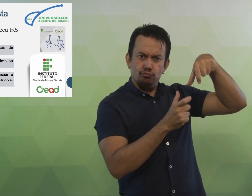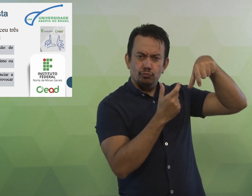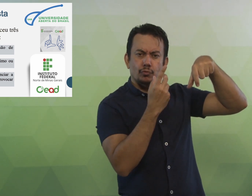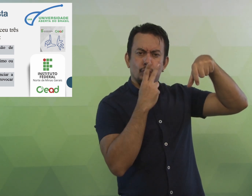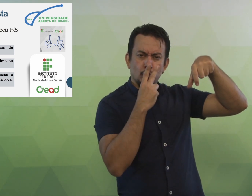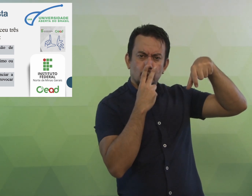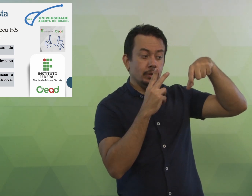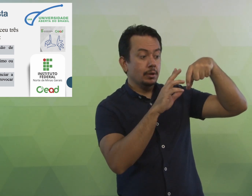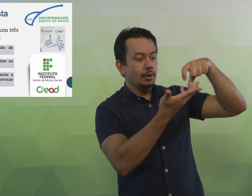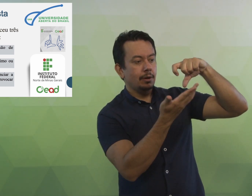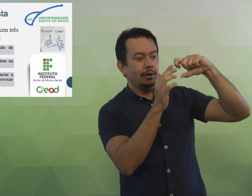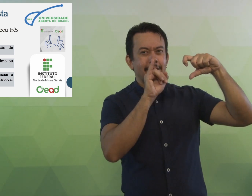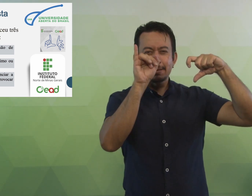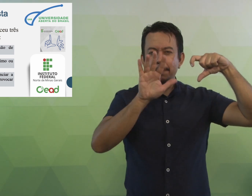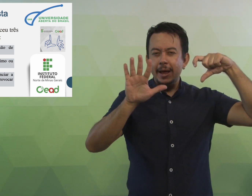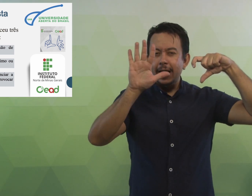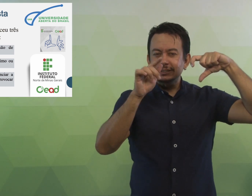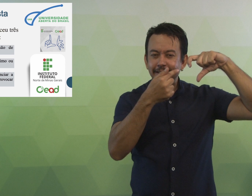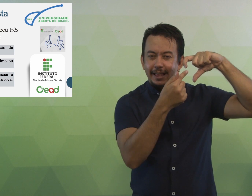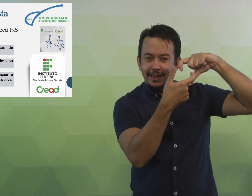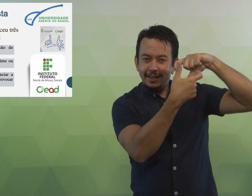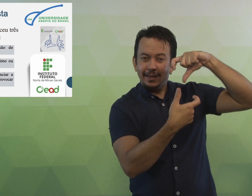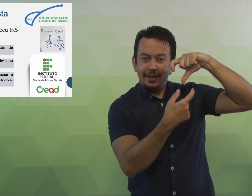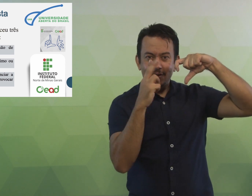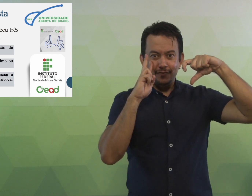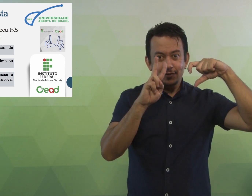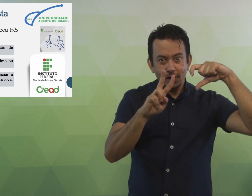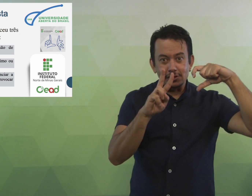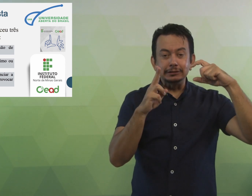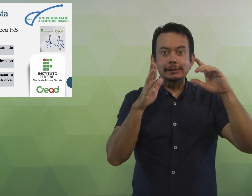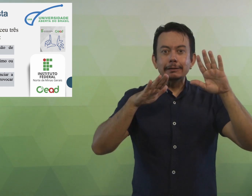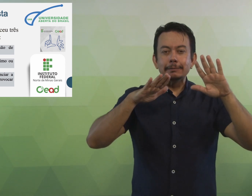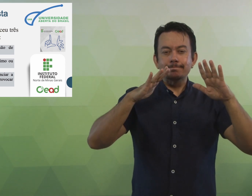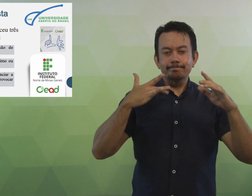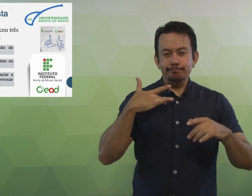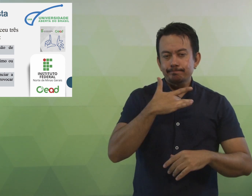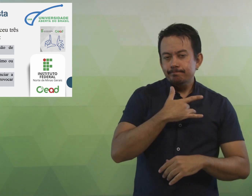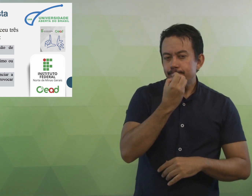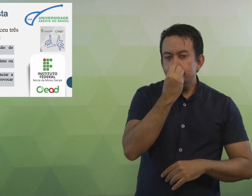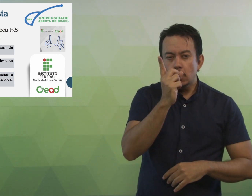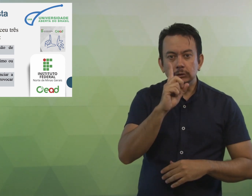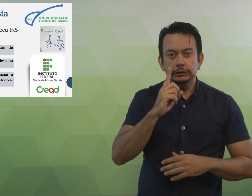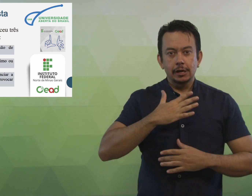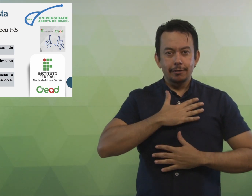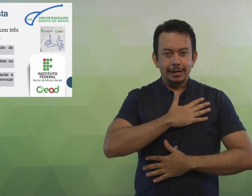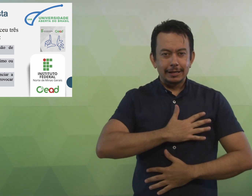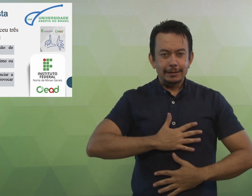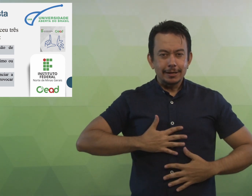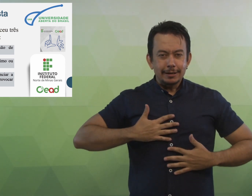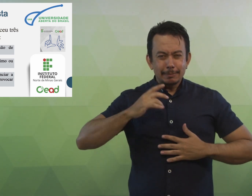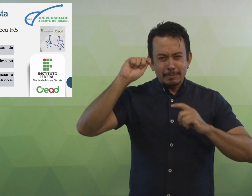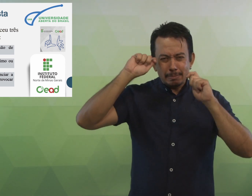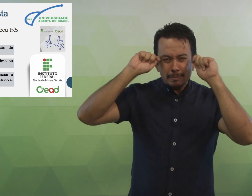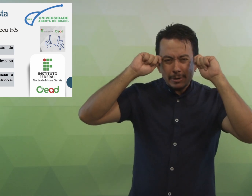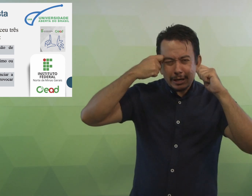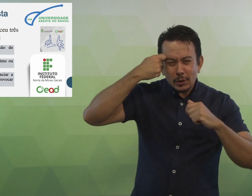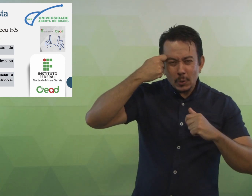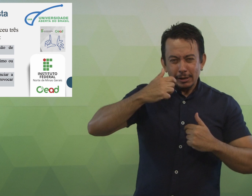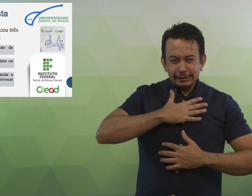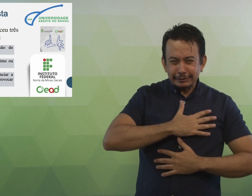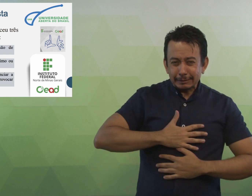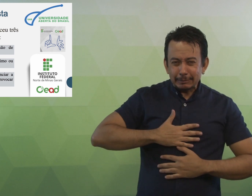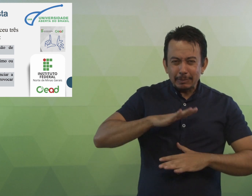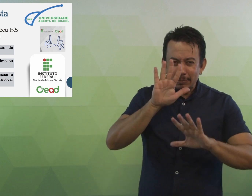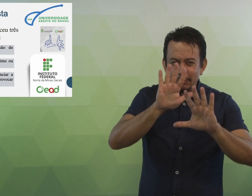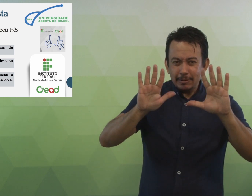Outro exemplo, na caixinha de cigarro, por exemplo, vocês já devem ter visto, tem uma imagem lá que diz que